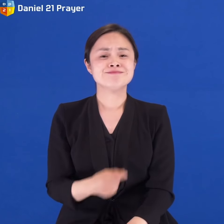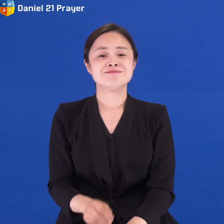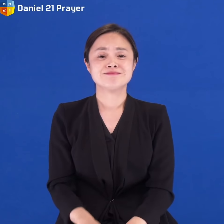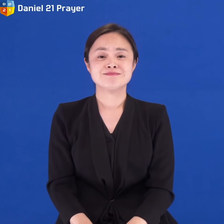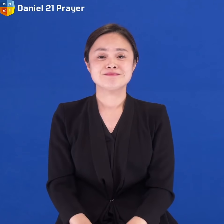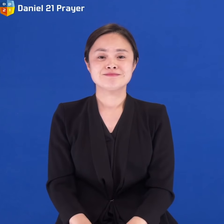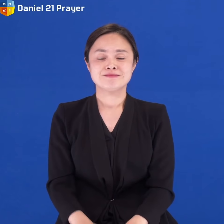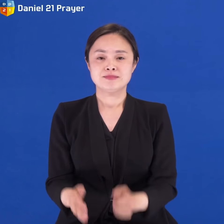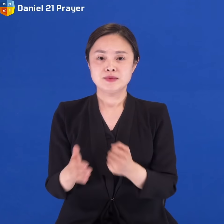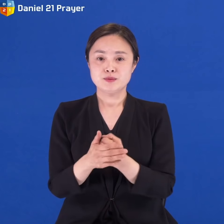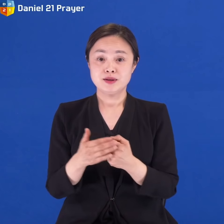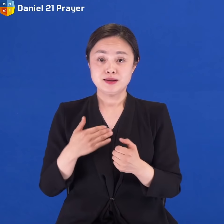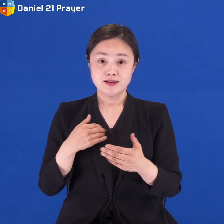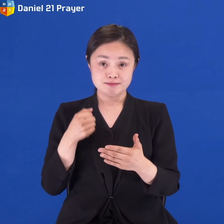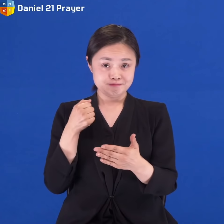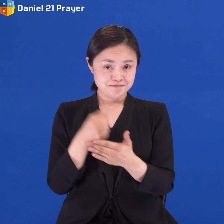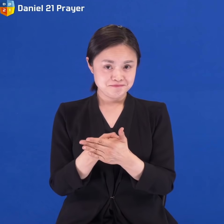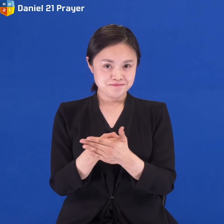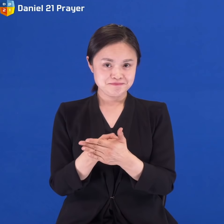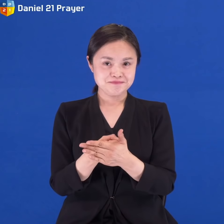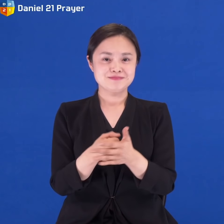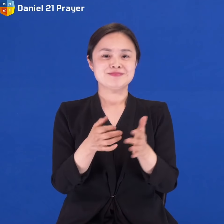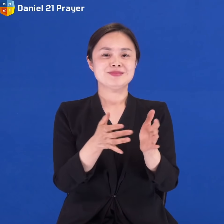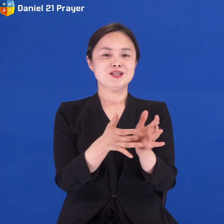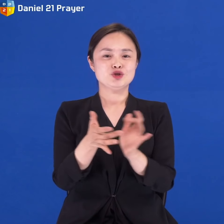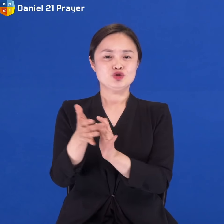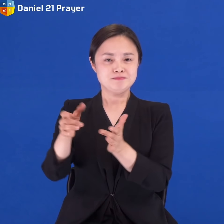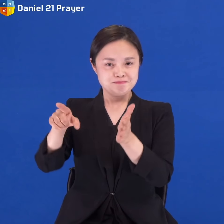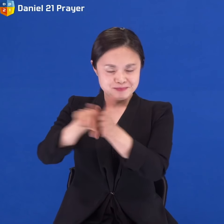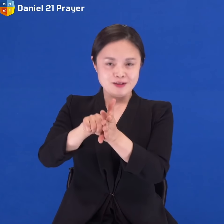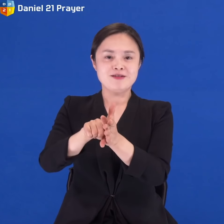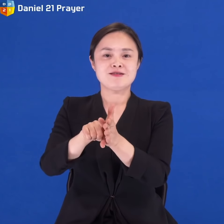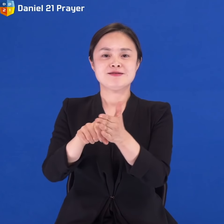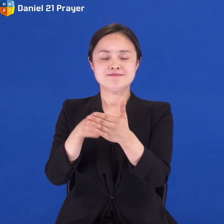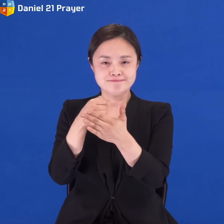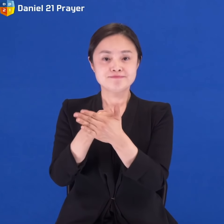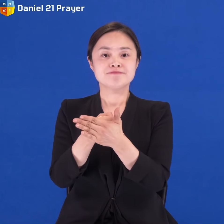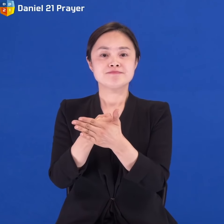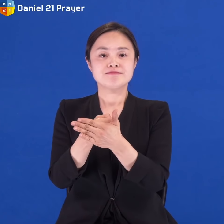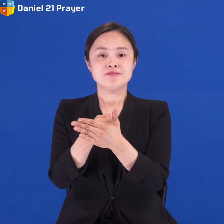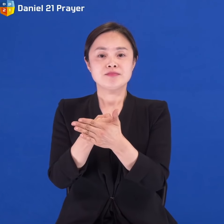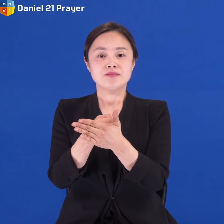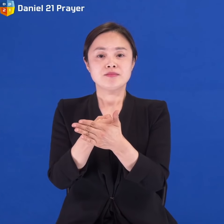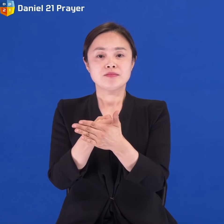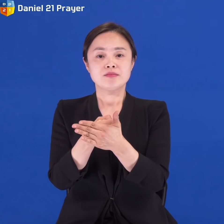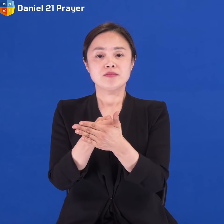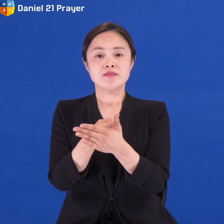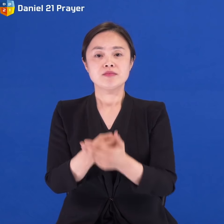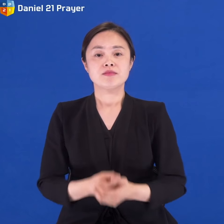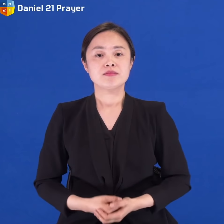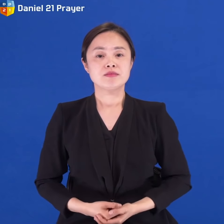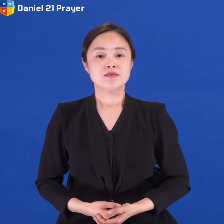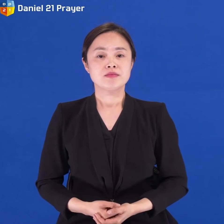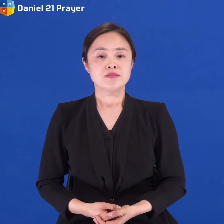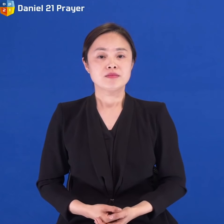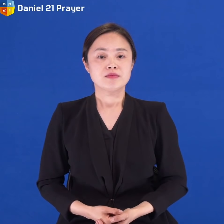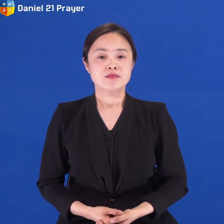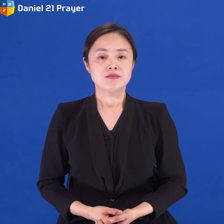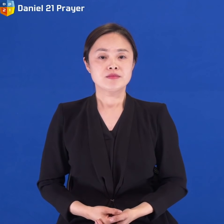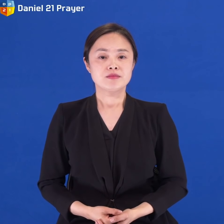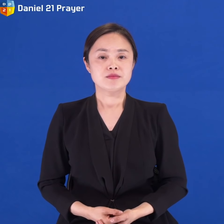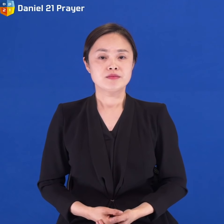믿기로 했습니다. 이러다가 내가 낳고 싶었던, 갖고 싶었던 이